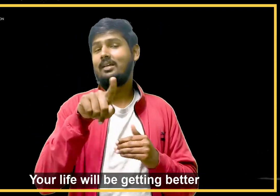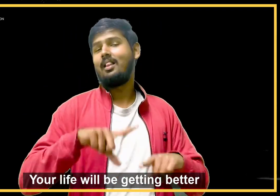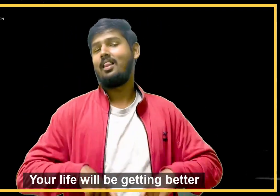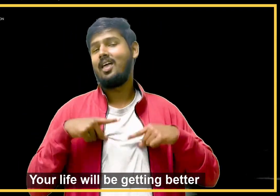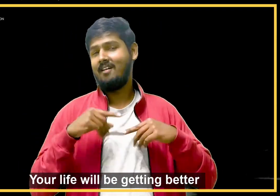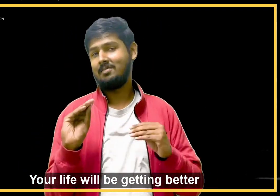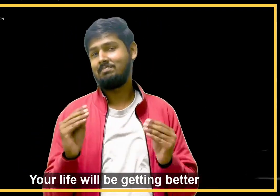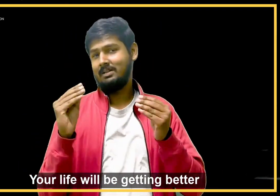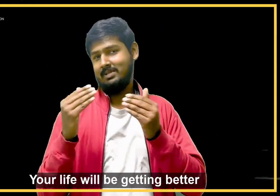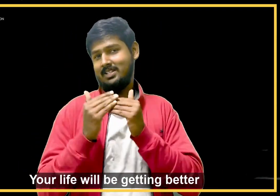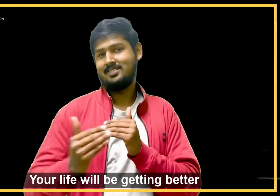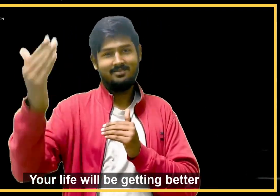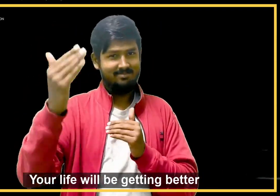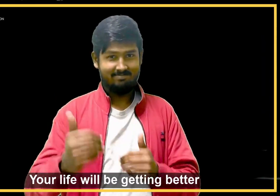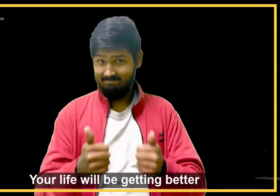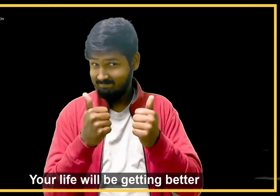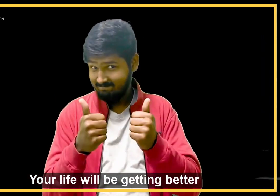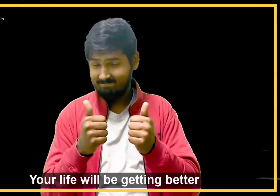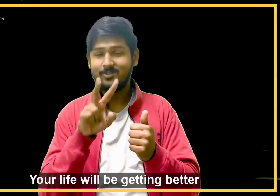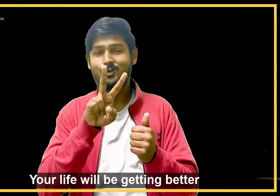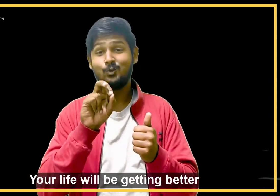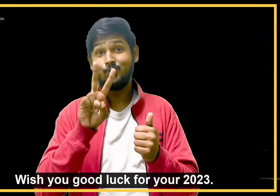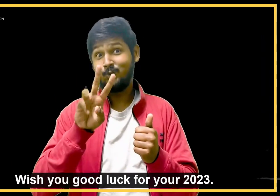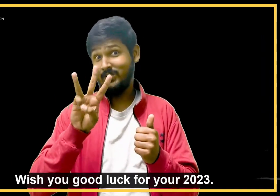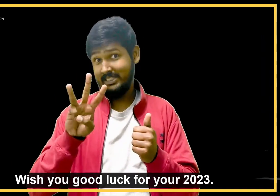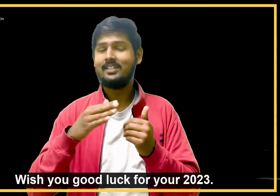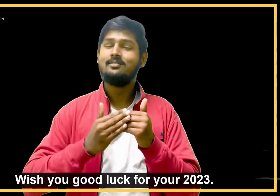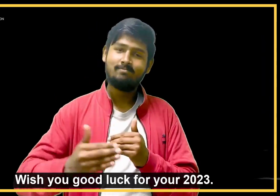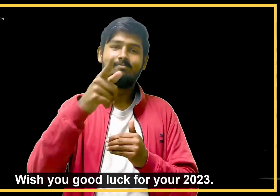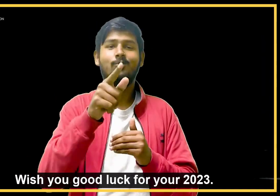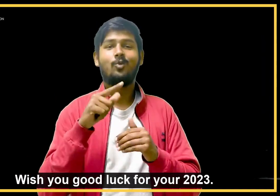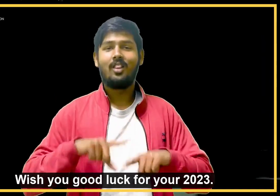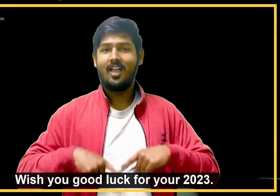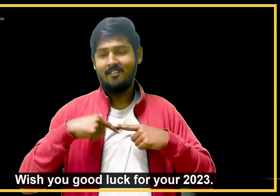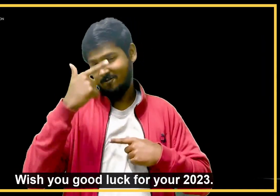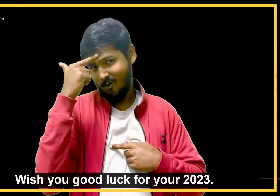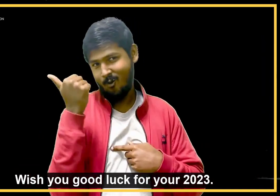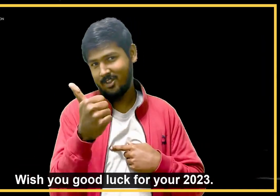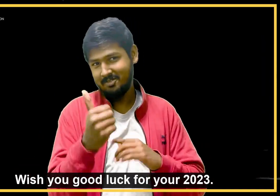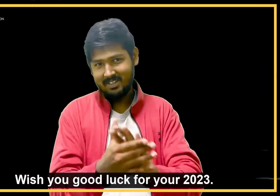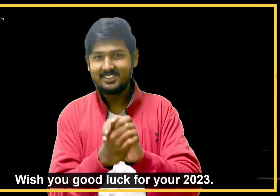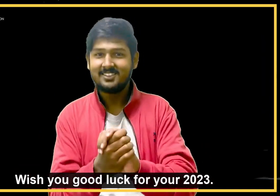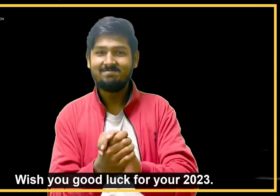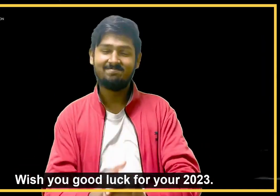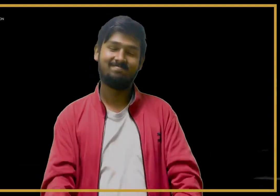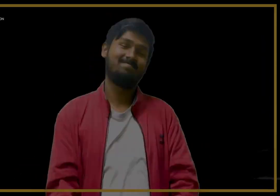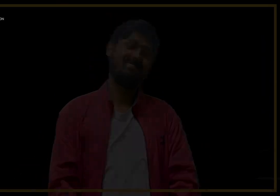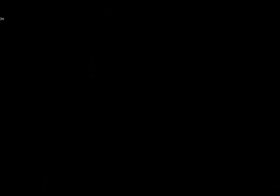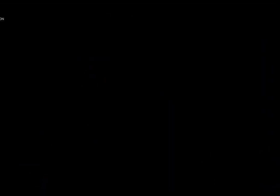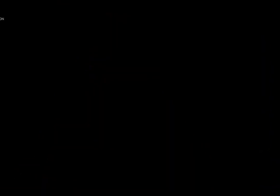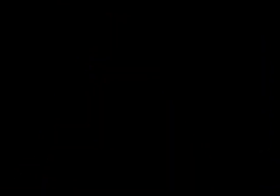अपने जीवन में थोड़ा संतुलन लाएं, जिससे आपकी ज़िंदगी और बेहतर होती जाए। 2023 आपके लिए बहुत ही अच्छा रहे।